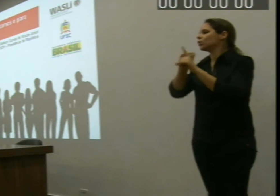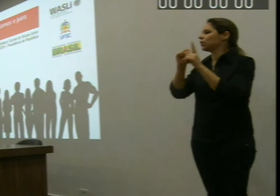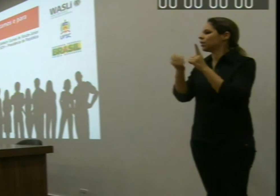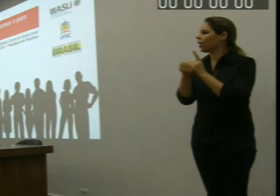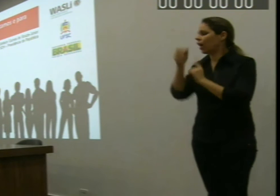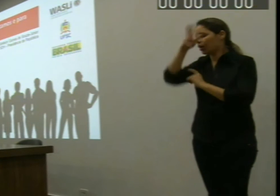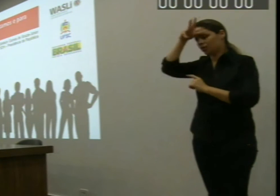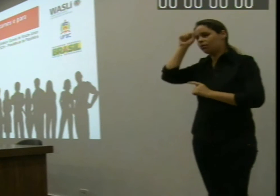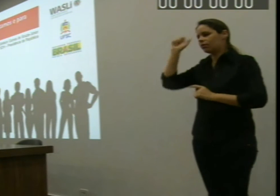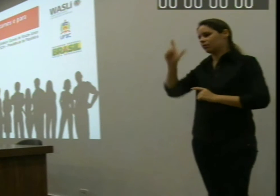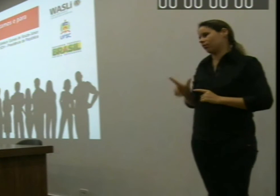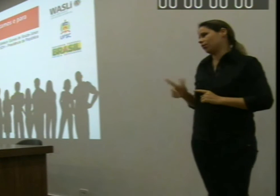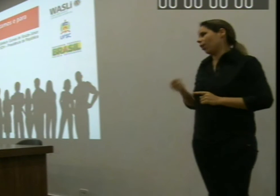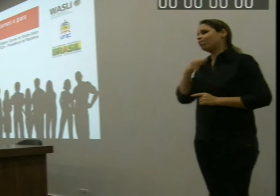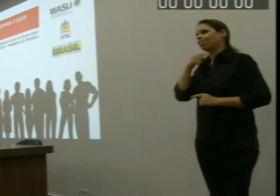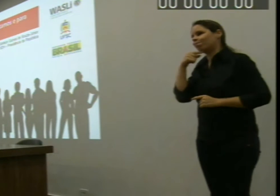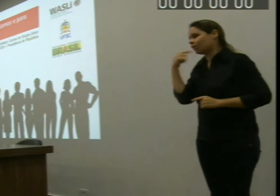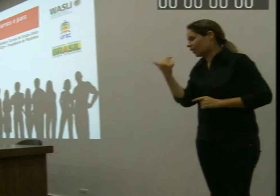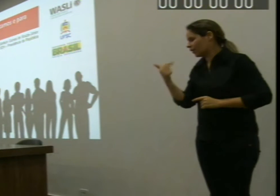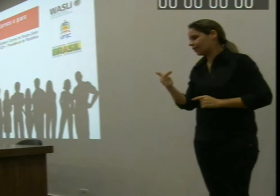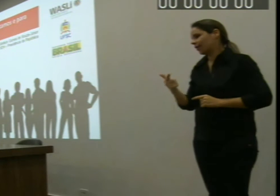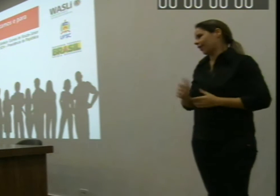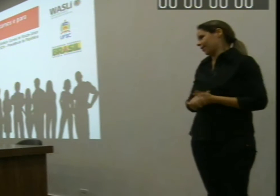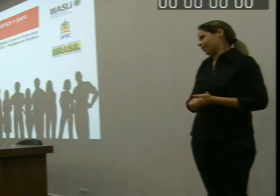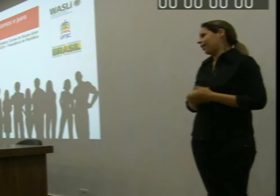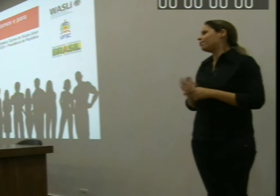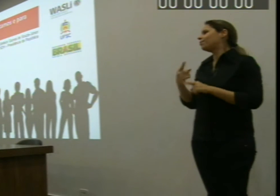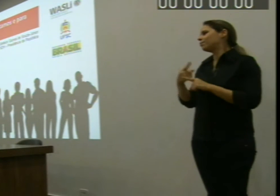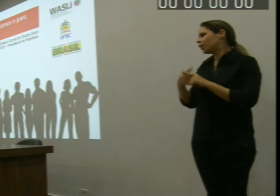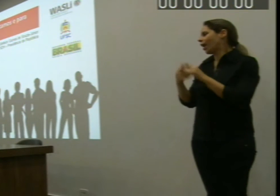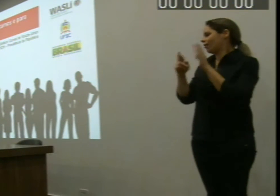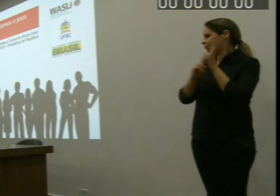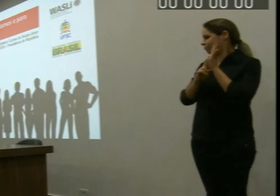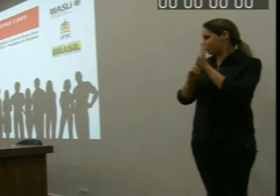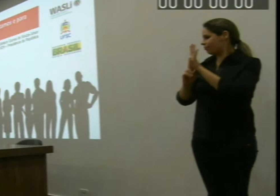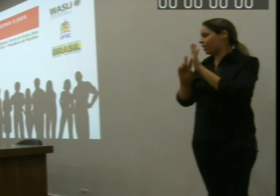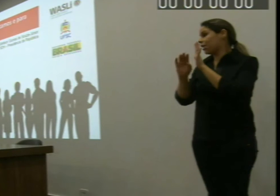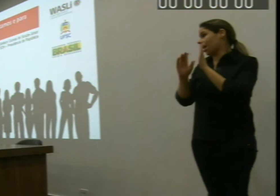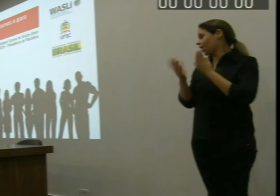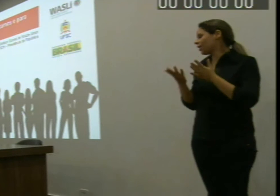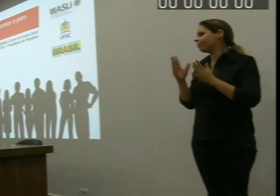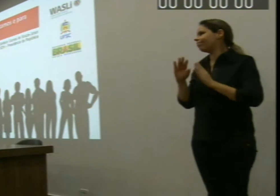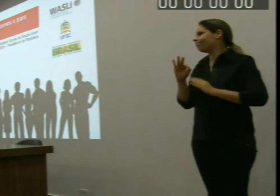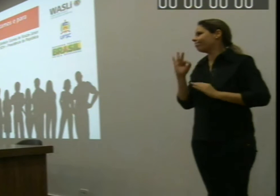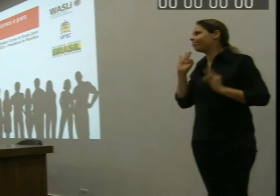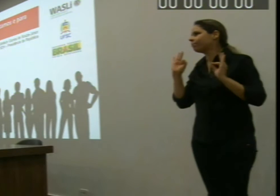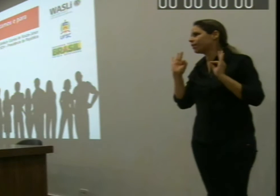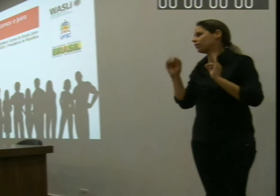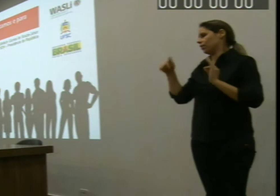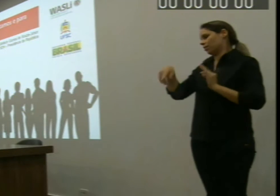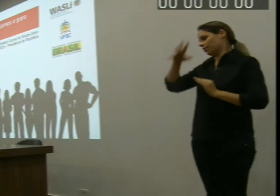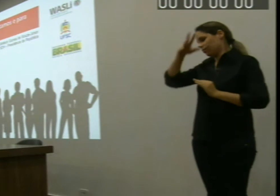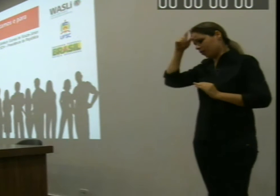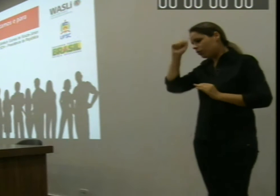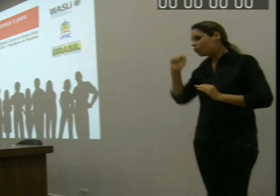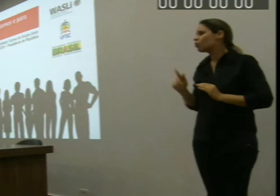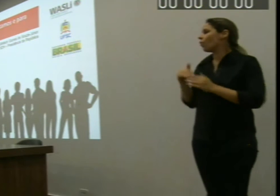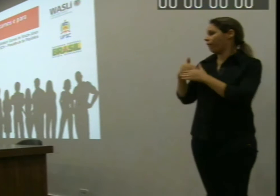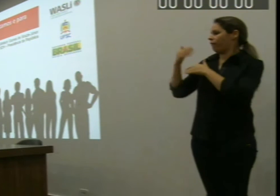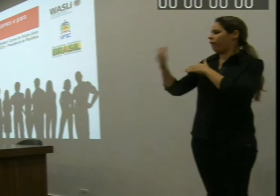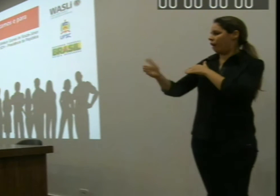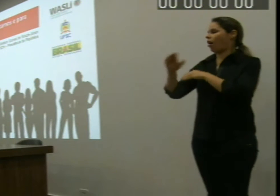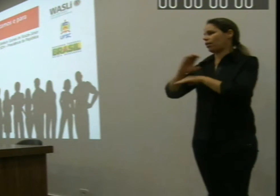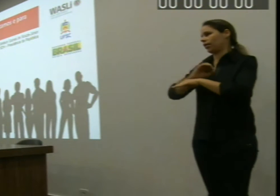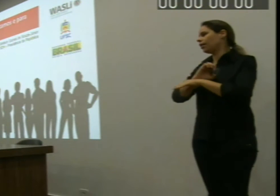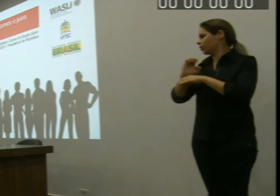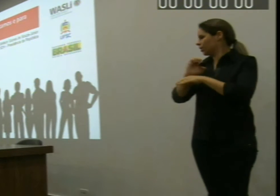menor dúvida disso não existe nenhuma pessoa que represente melhor o Mato Grosso do Sul fora eh do Estado senão a professora chirley